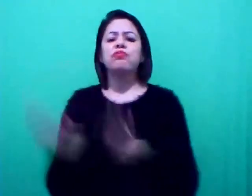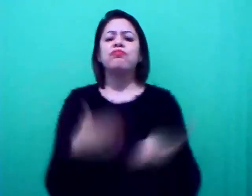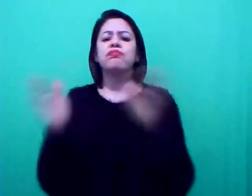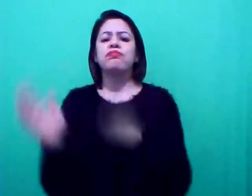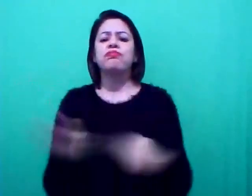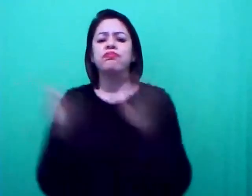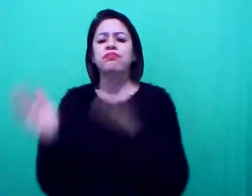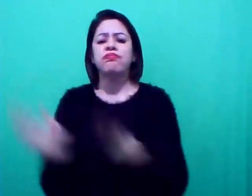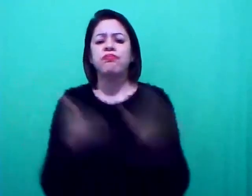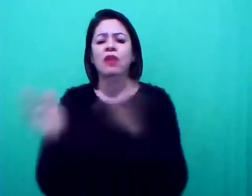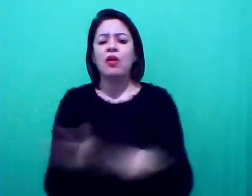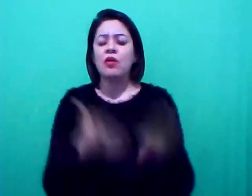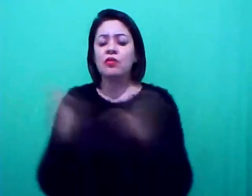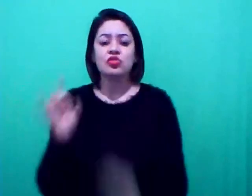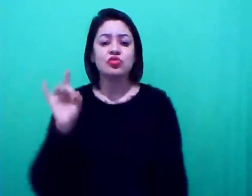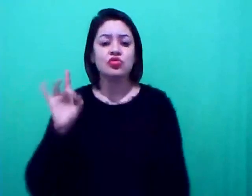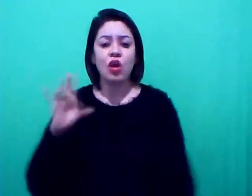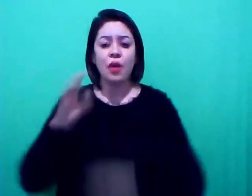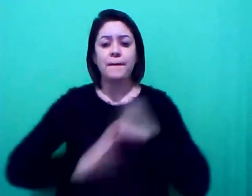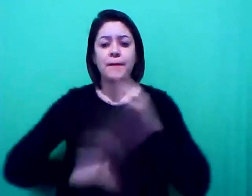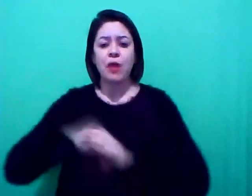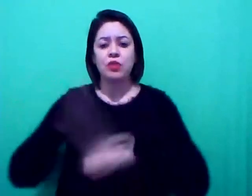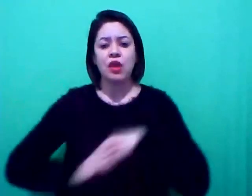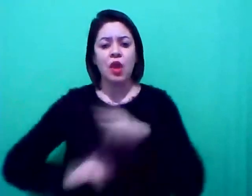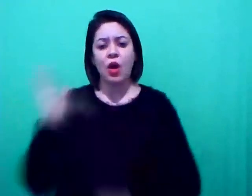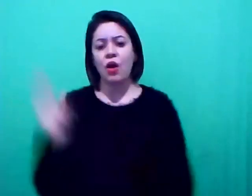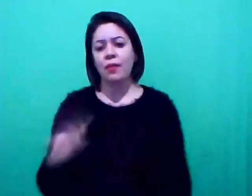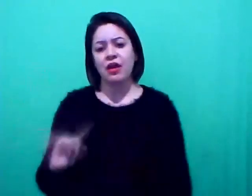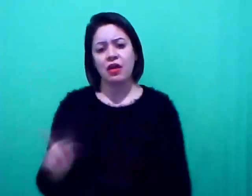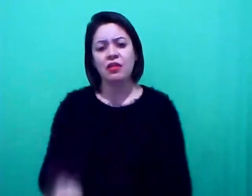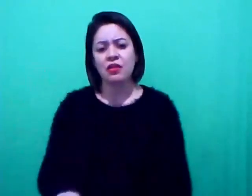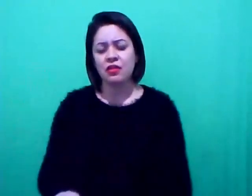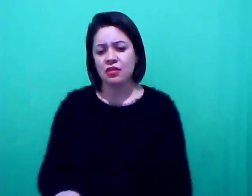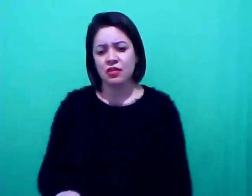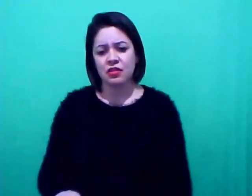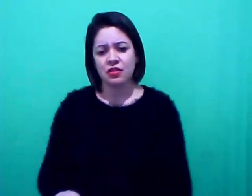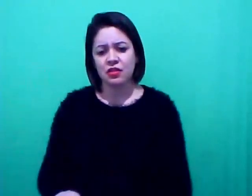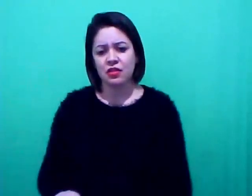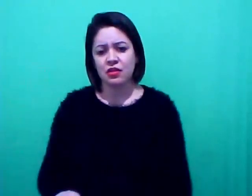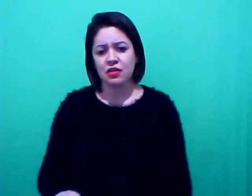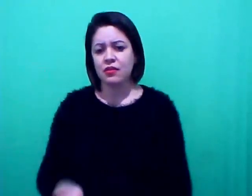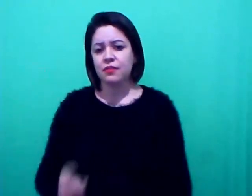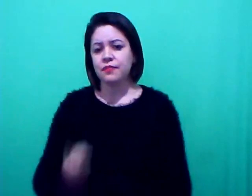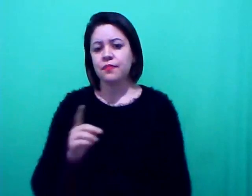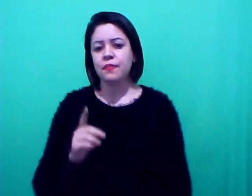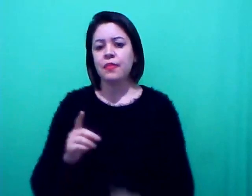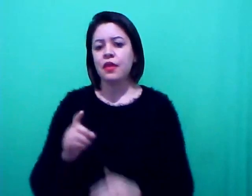Que ela consiga realizar esse trabalho. Ah, mas, por exemplo, numa empresa, né, de construção ou numa empresa que faz um trabalho